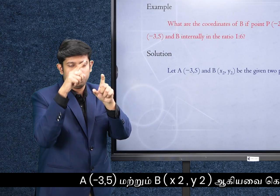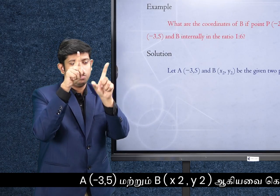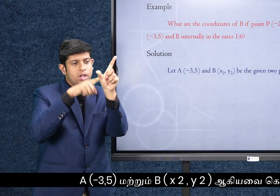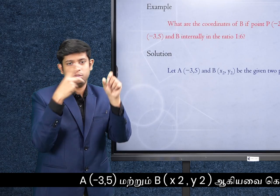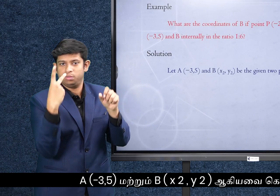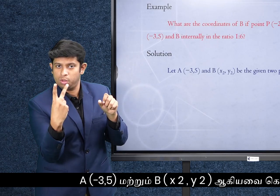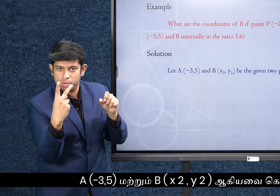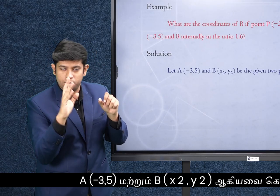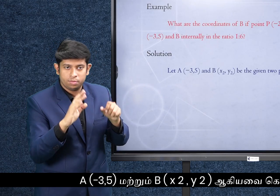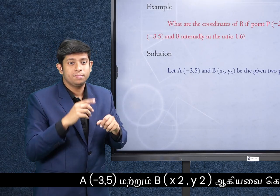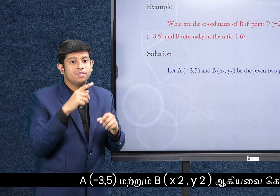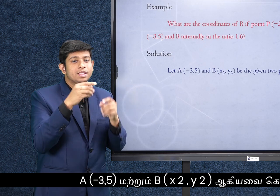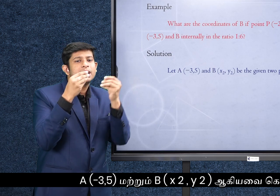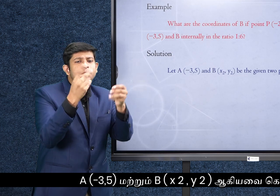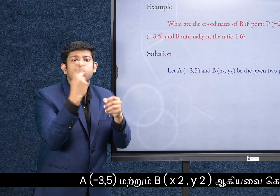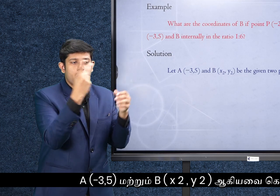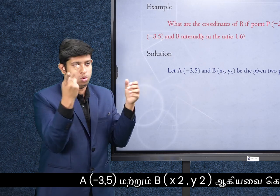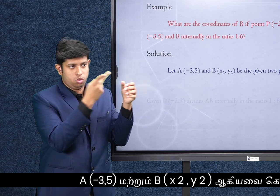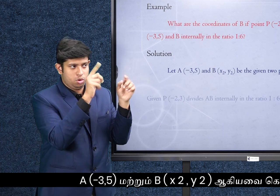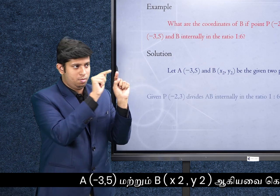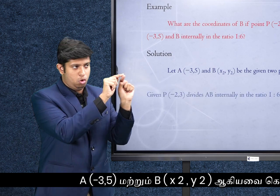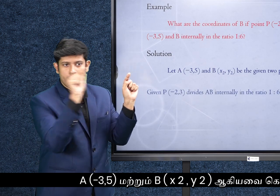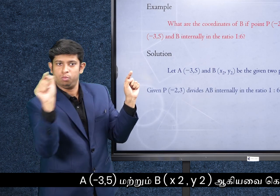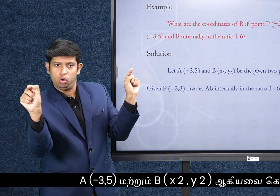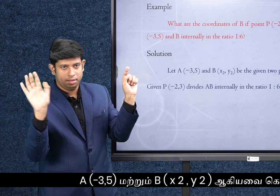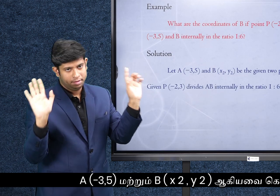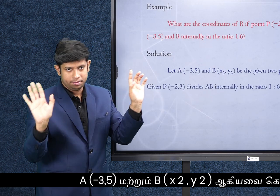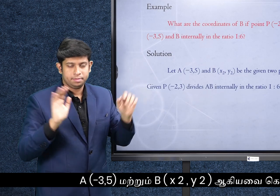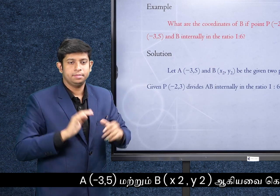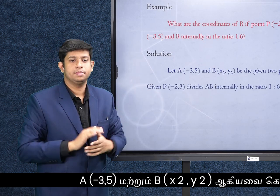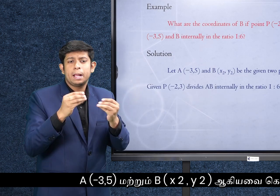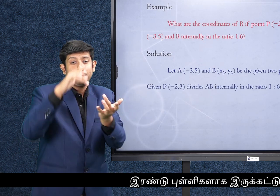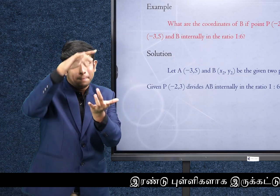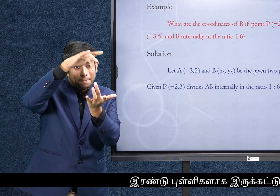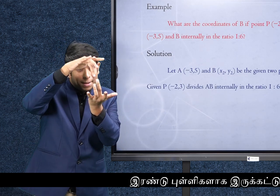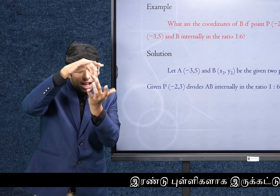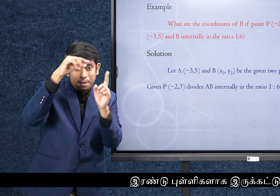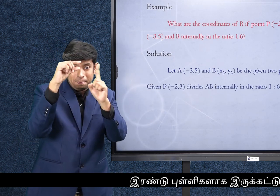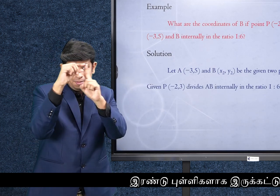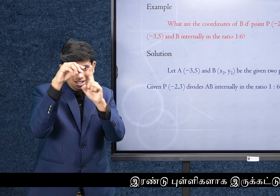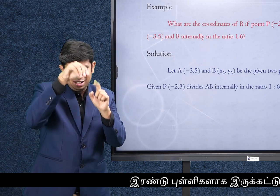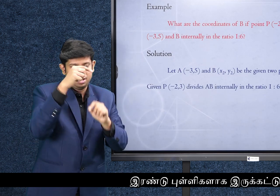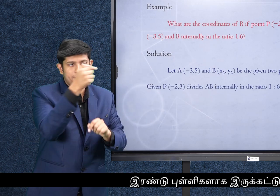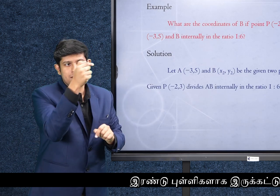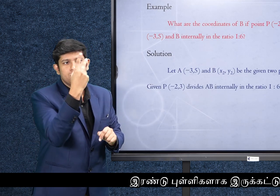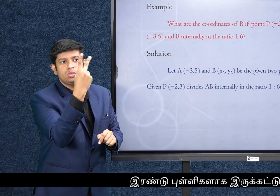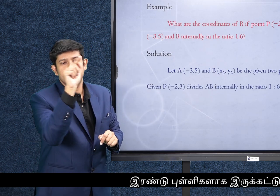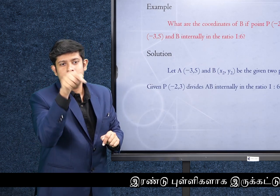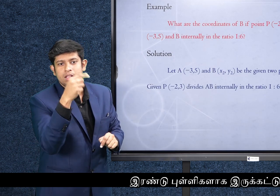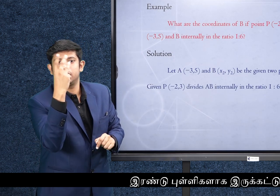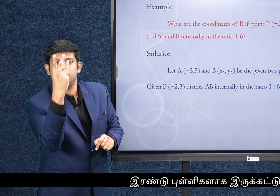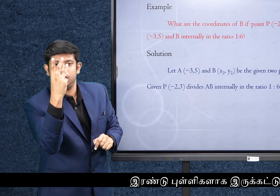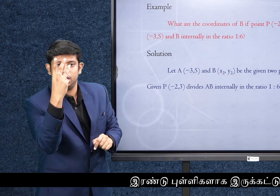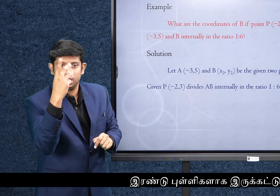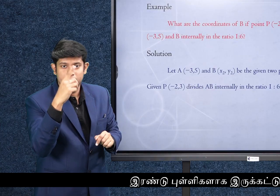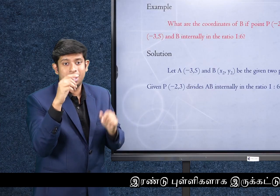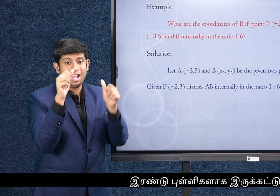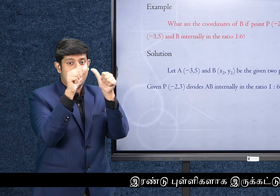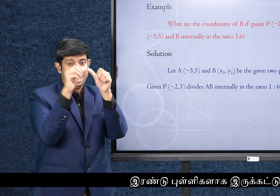அடைப்புக்குறிக்குள் x கீழ் இலக்க எண் 2 y கீழ் இலக்க எண் 2 ஆகியவை கொடுக்கப்பட்ட